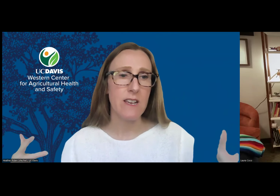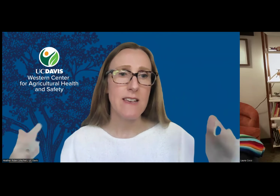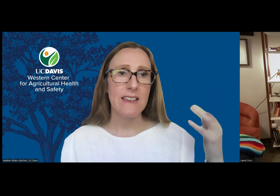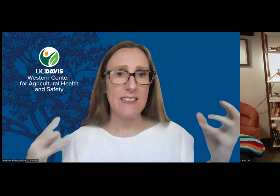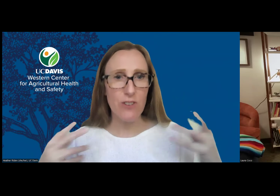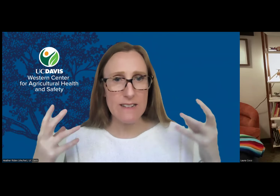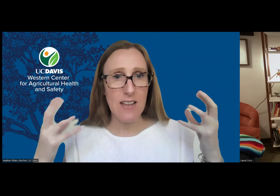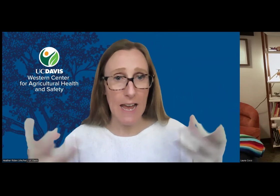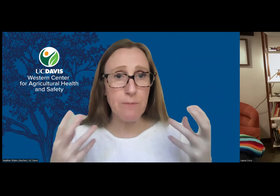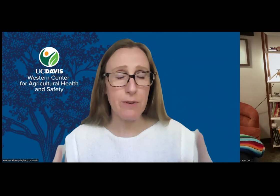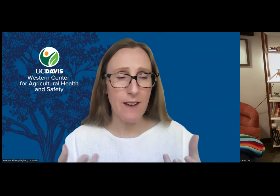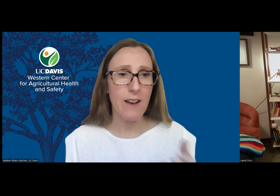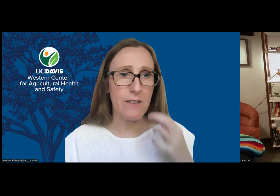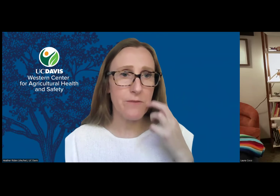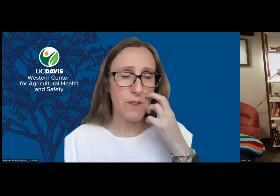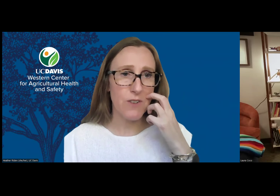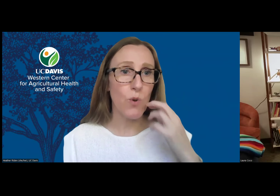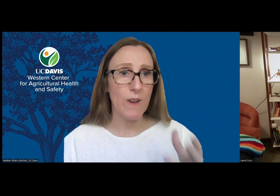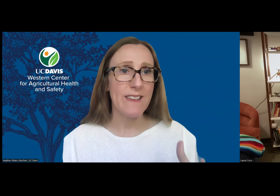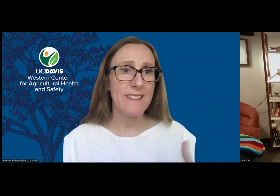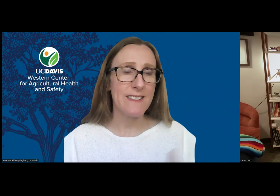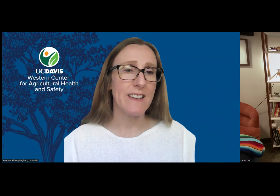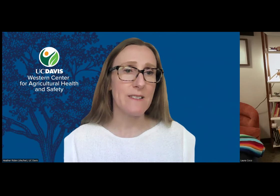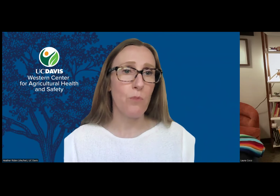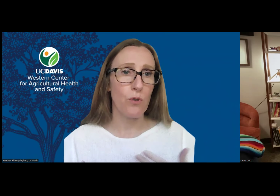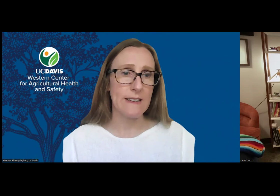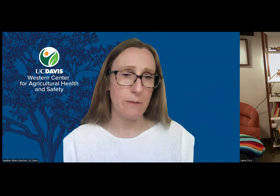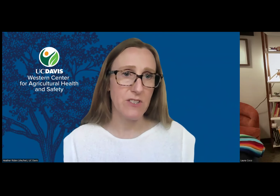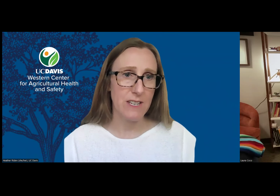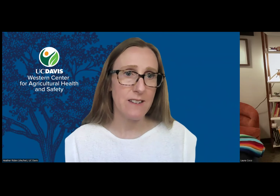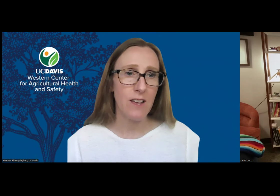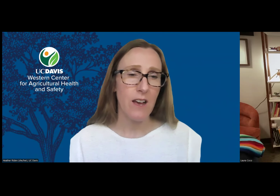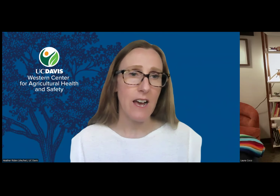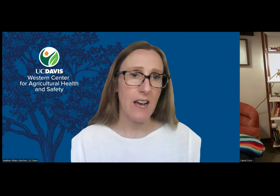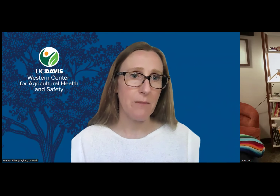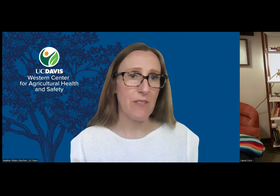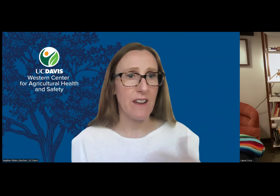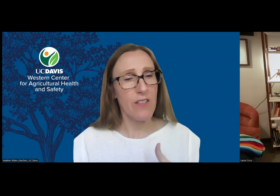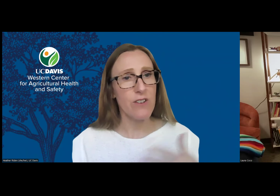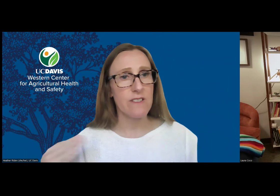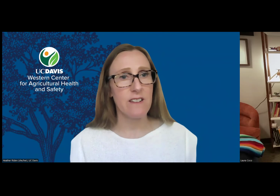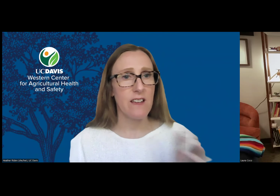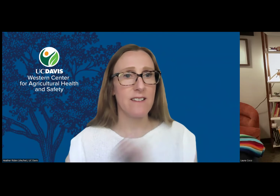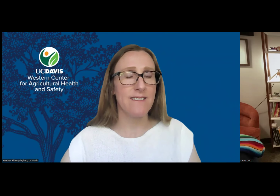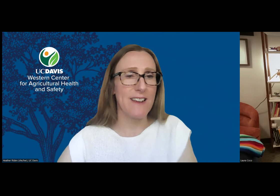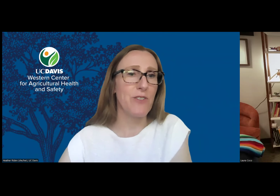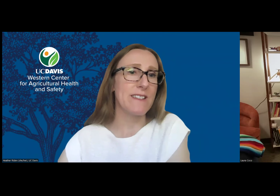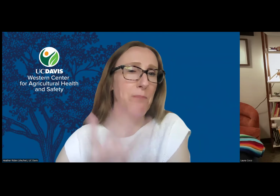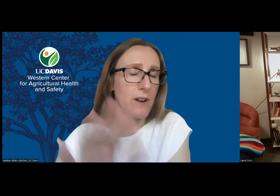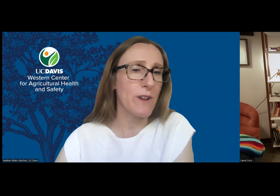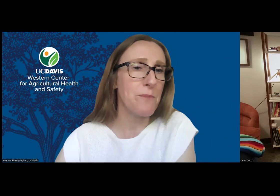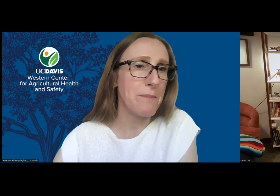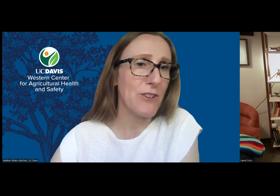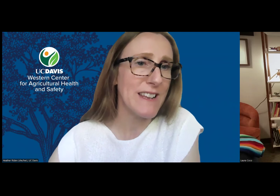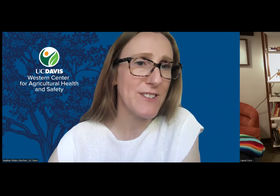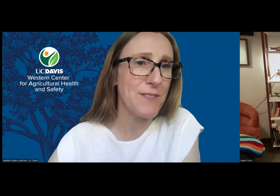etc. cultivo, Is el there a type empaque, el of procesamiento. noise ¿Hay that algún is tipo more de damaging ruido que cause than mayor others? And I daño know que that's part of